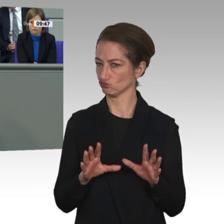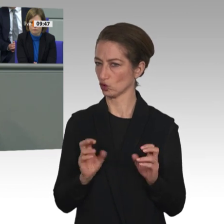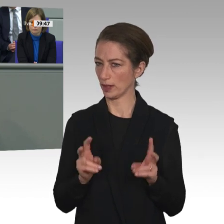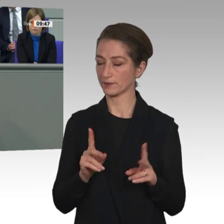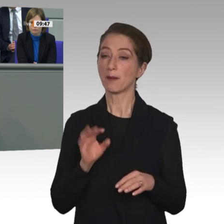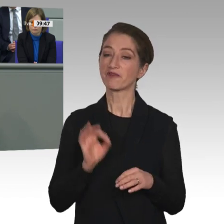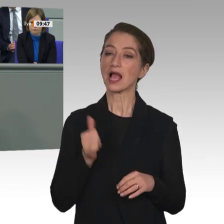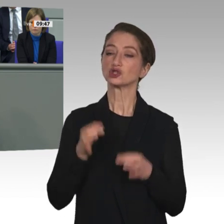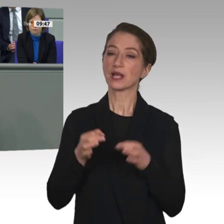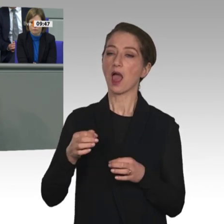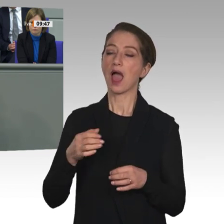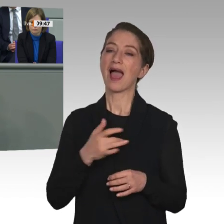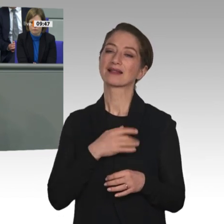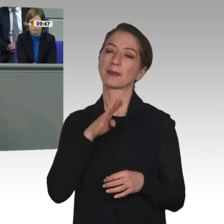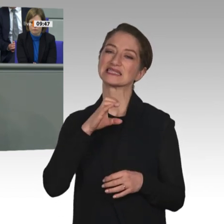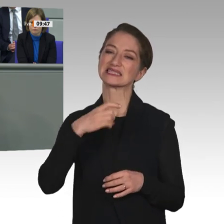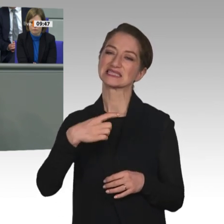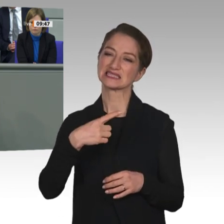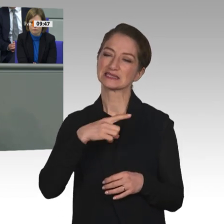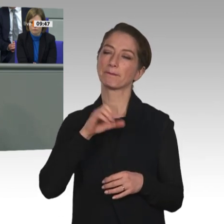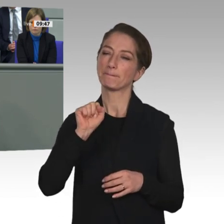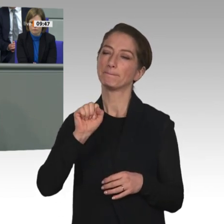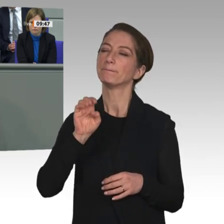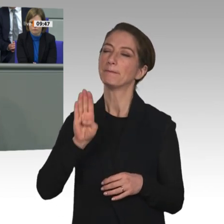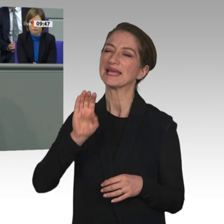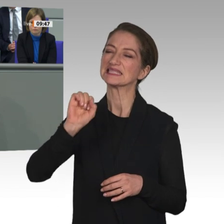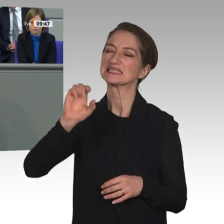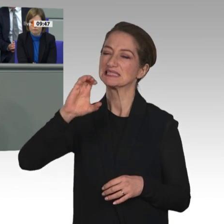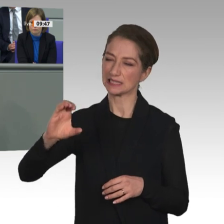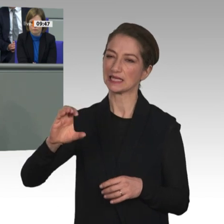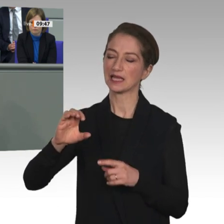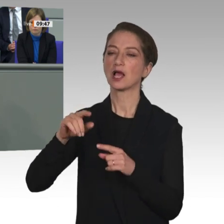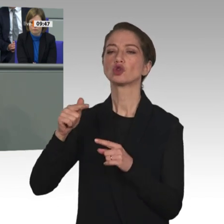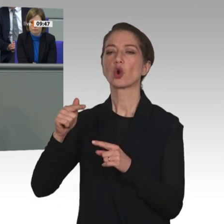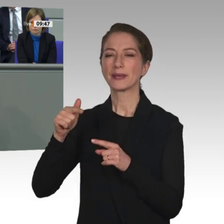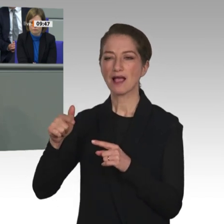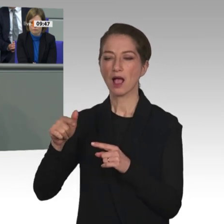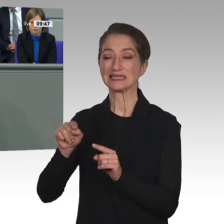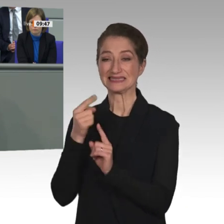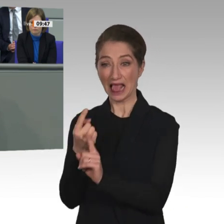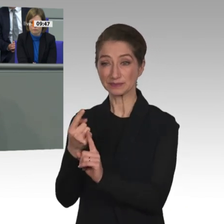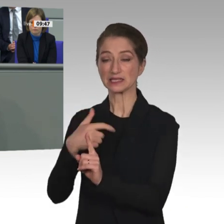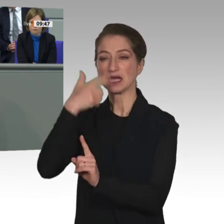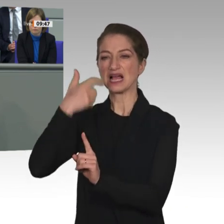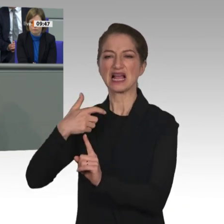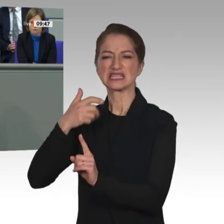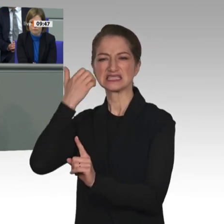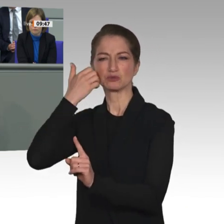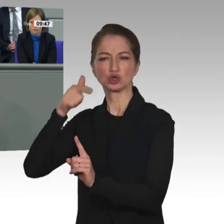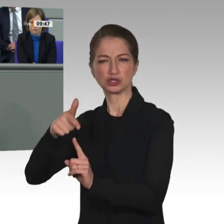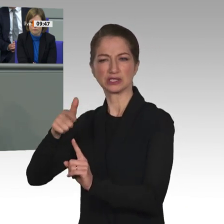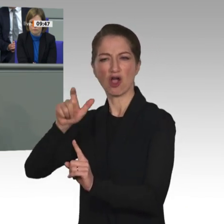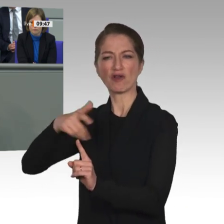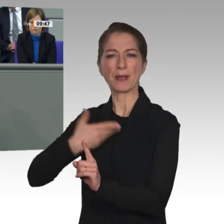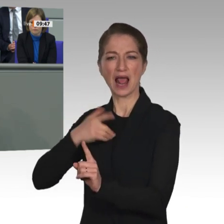als ein Spieler von Hertha BSC, Jordan Turaninga, vor kurzem im Stadion rassistisch beleidigt worden ist, gab es